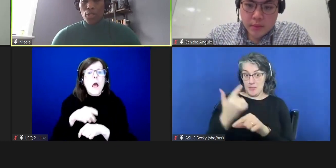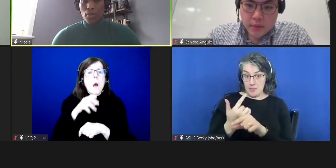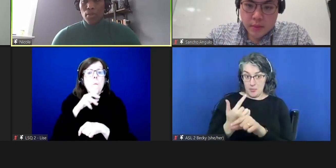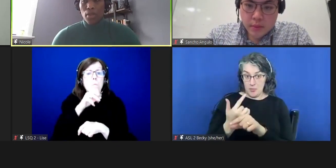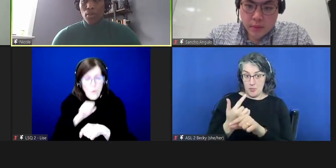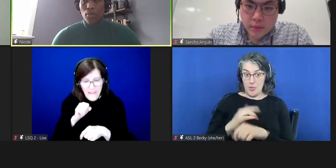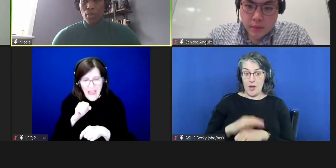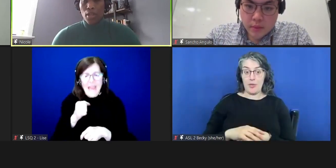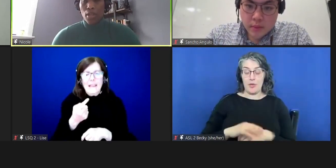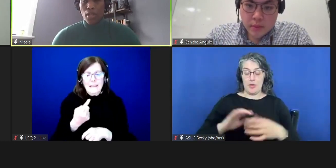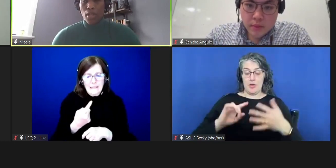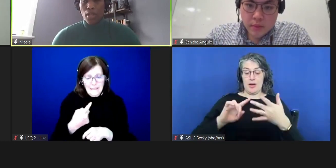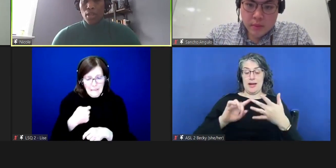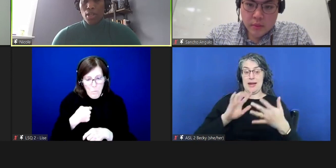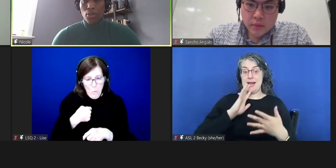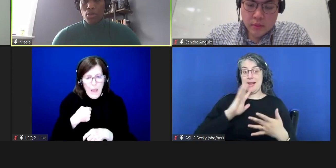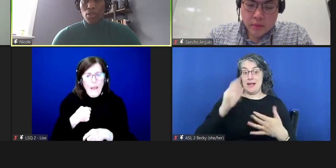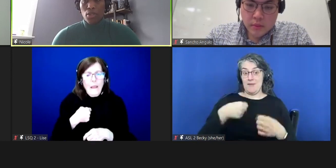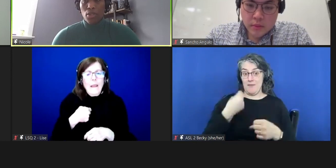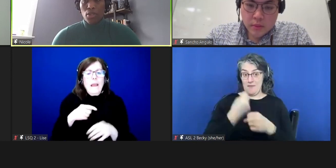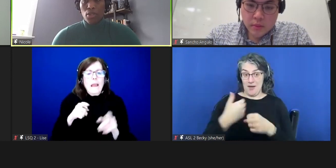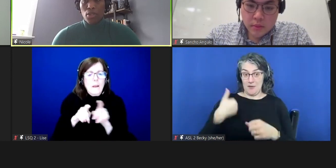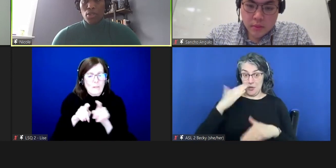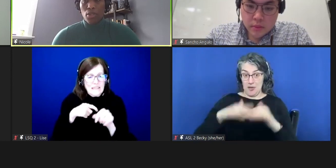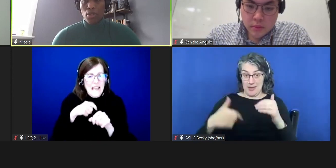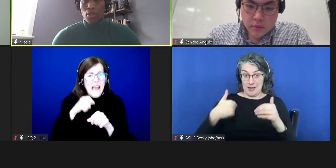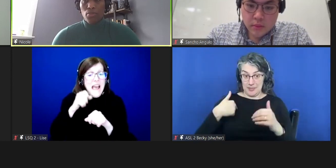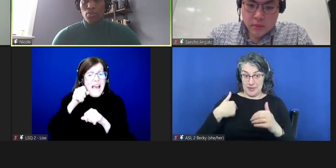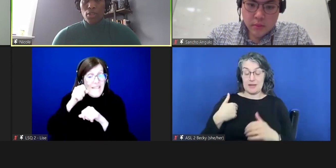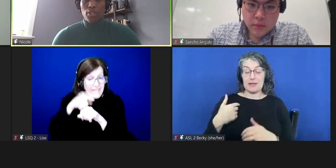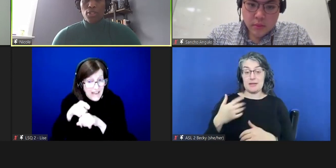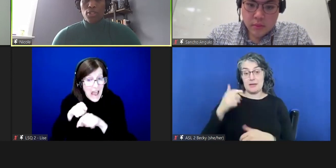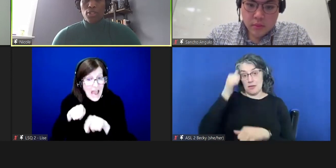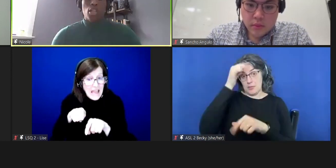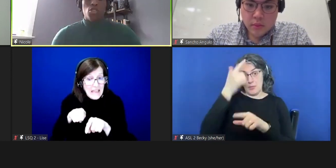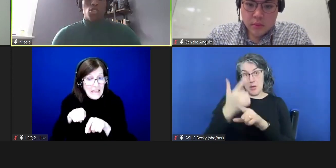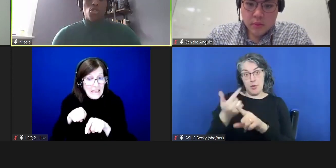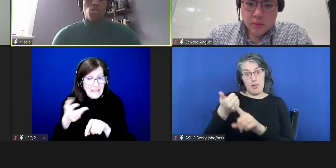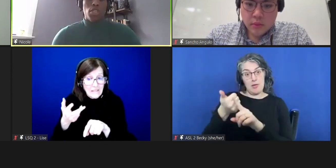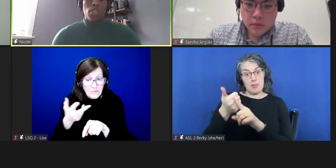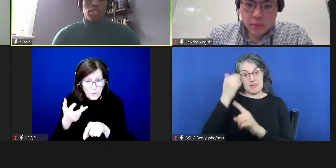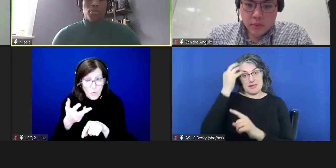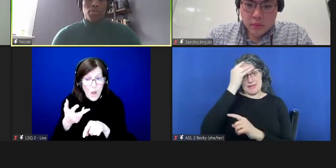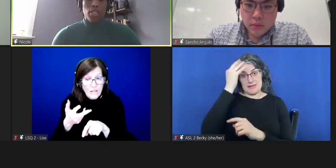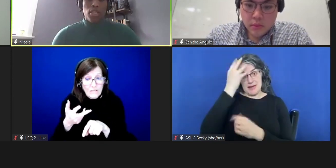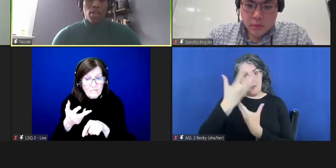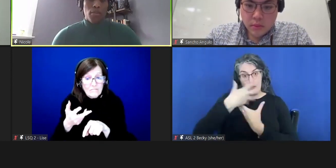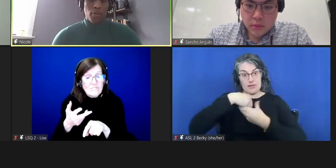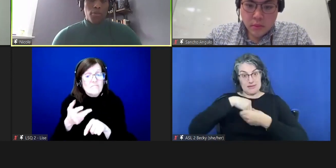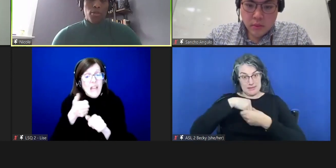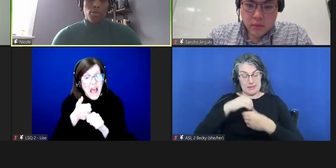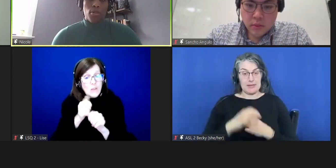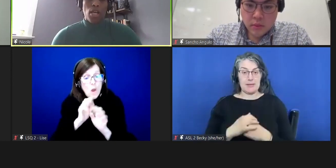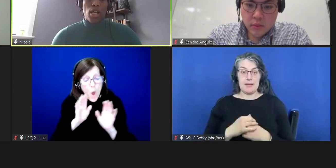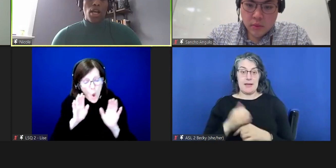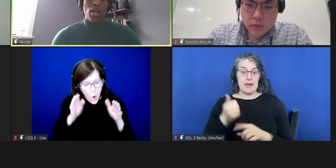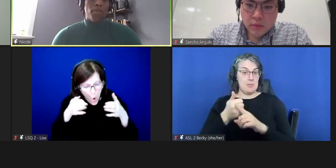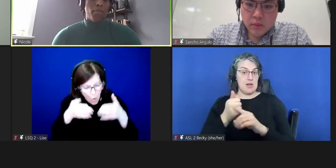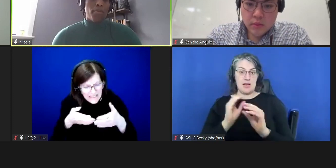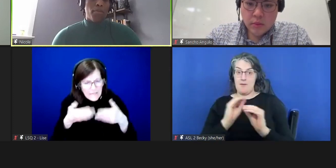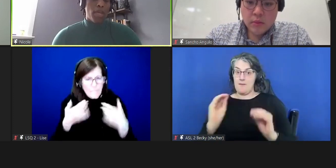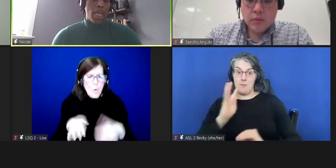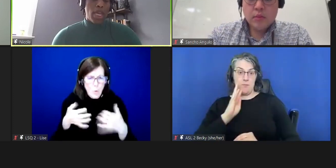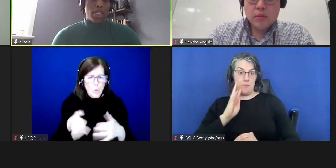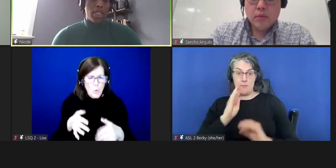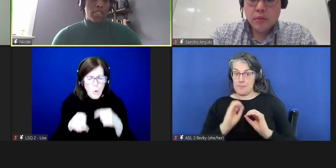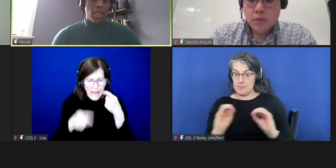5 enfants et mon frère, l'un de mes 3 frères qui a 5 ans de moins que moi, souffre d'autisme prononcé. Et